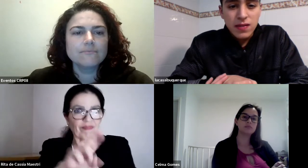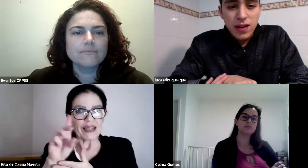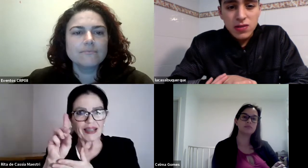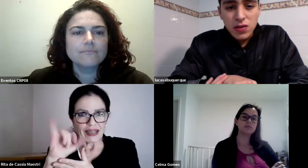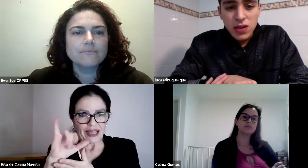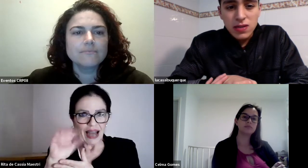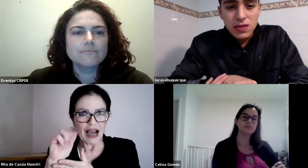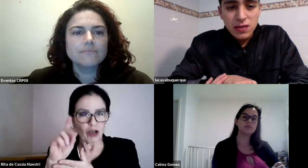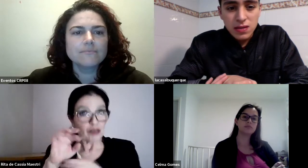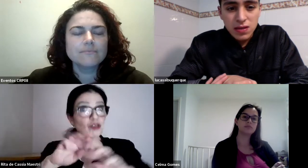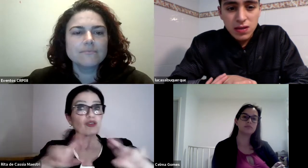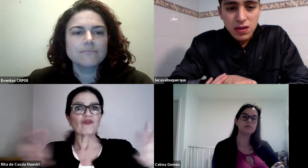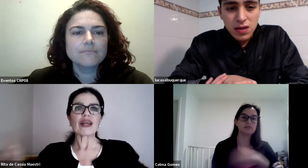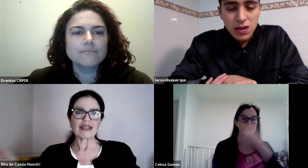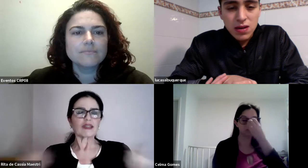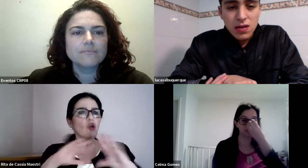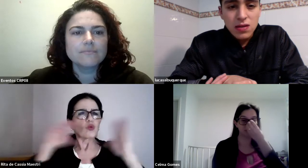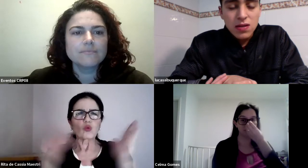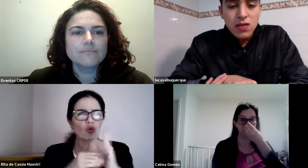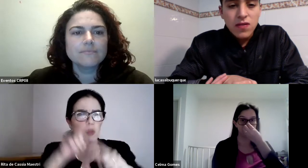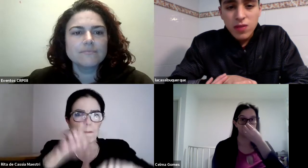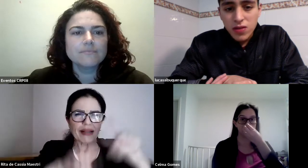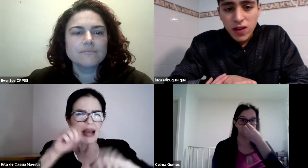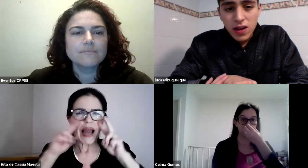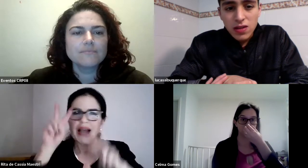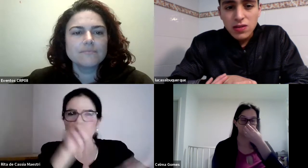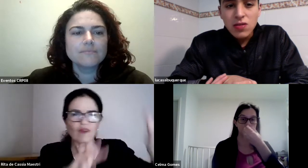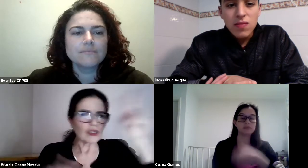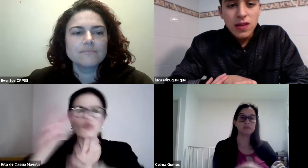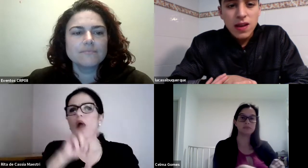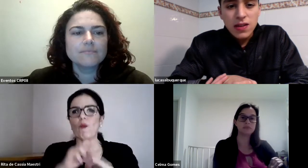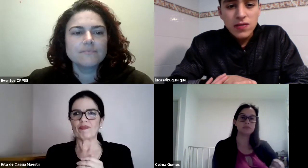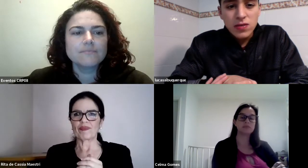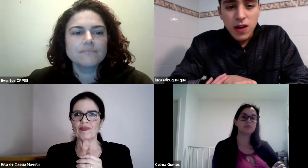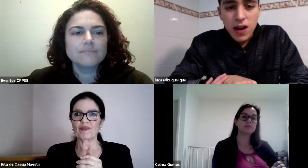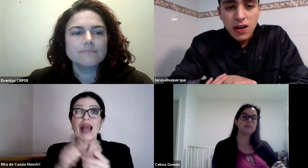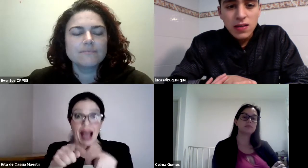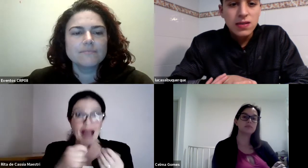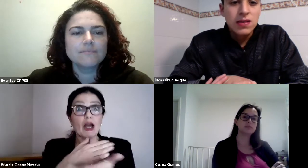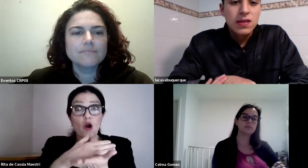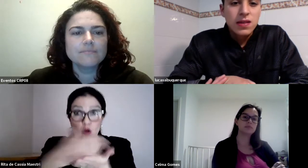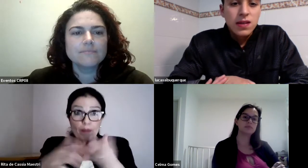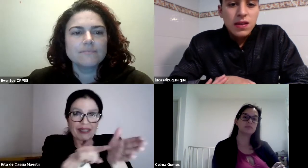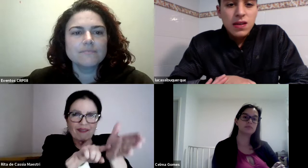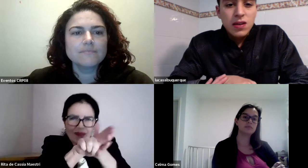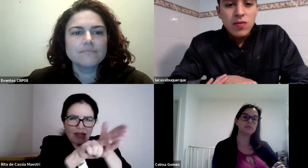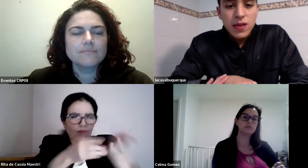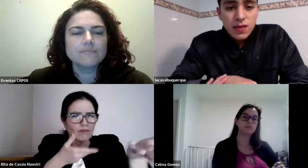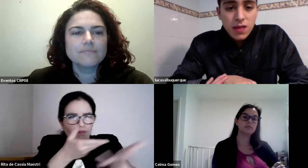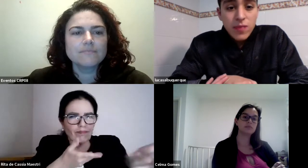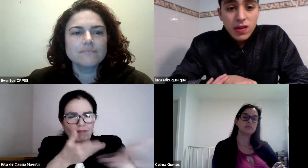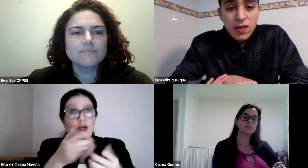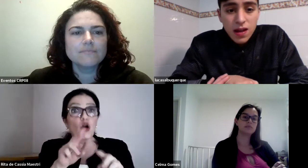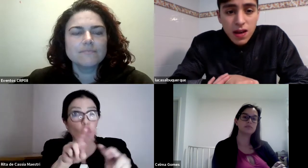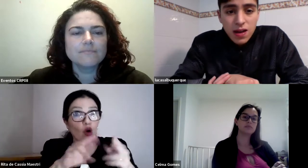essas avaliações de formas diferentes, com materiais visuais, e